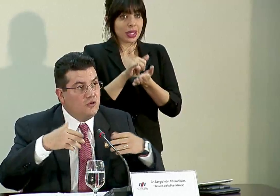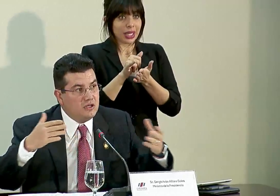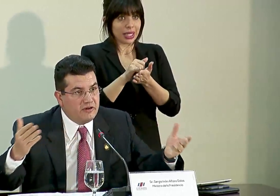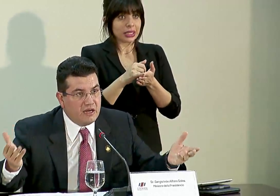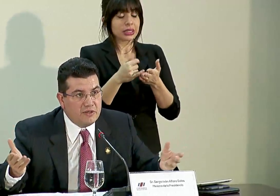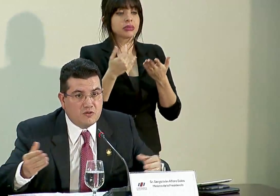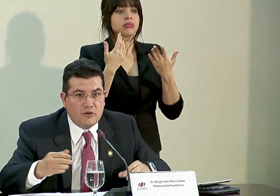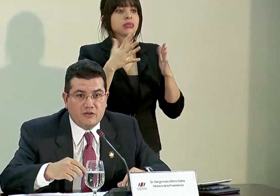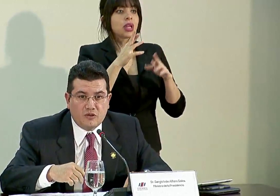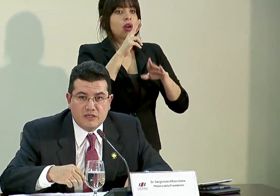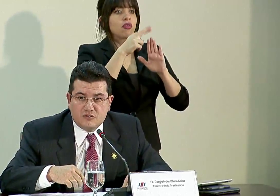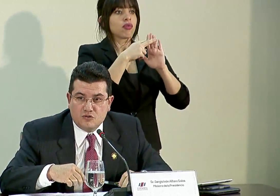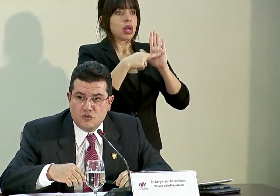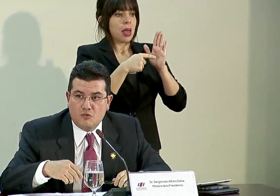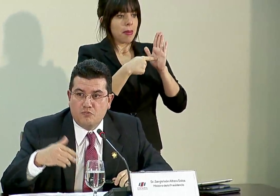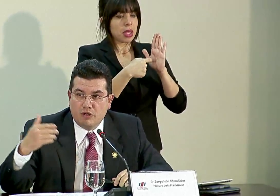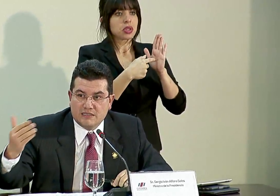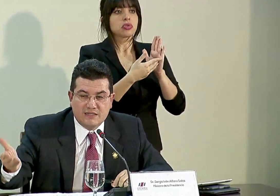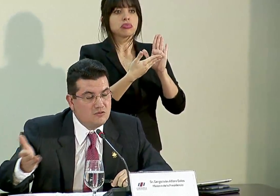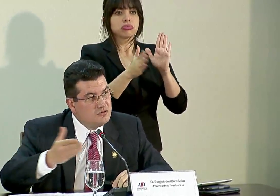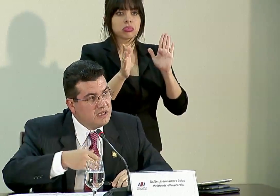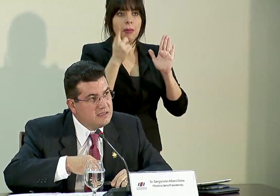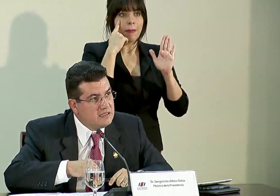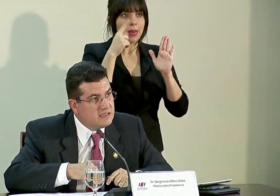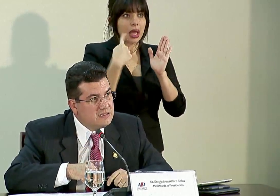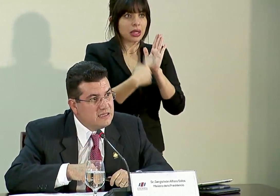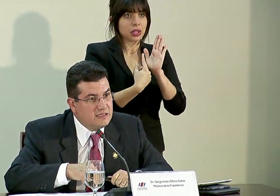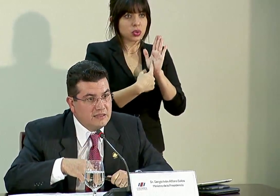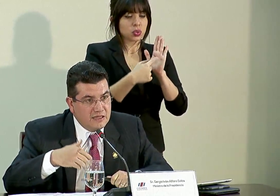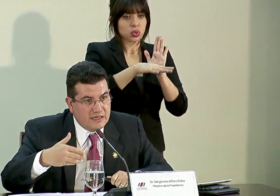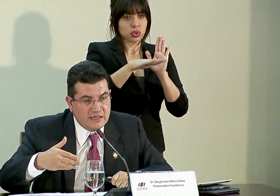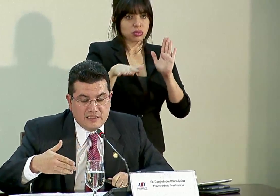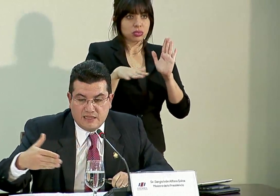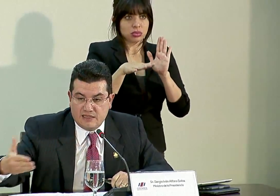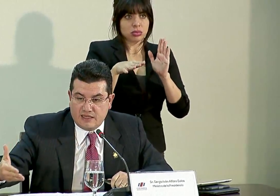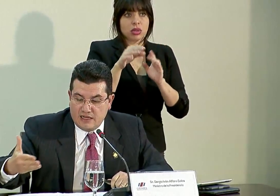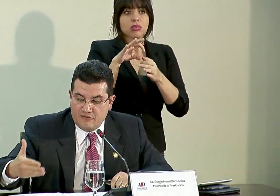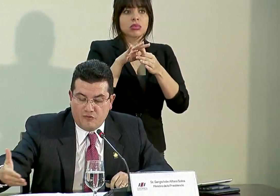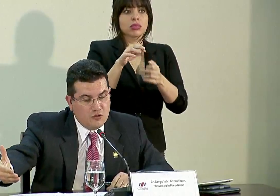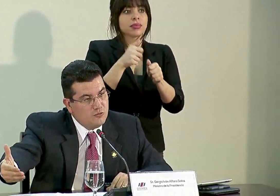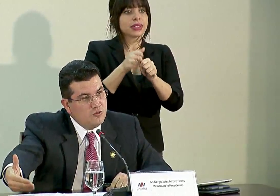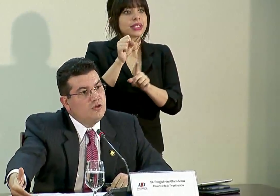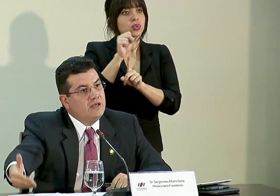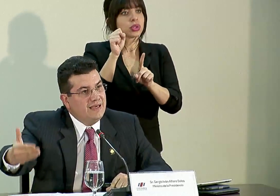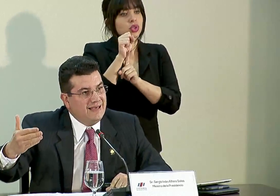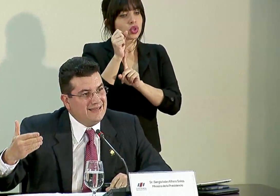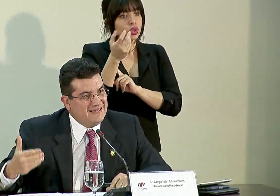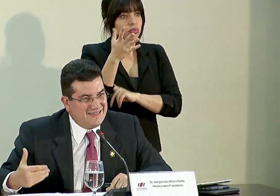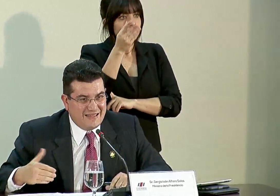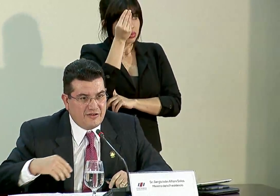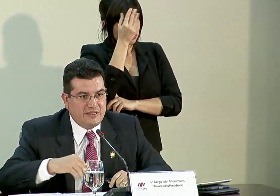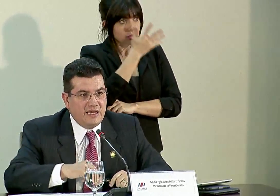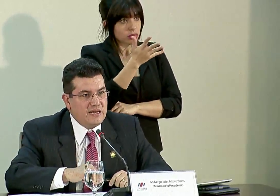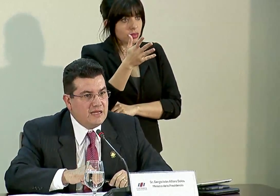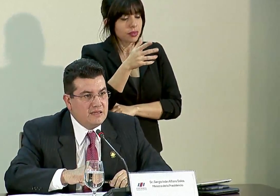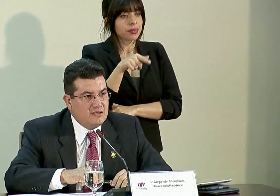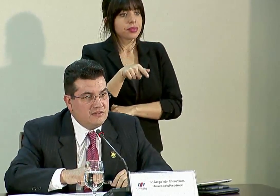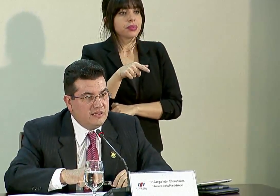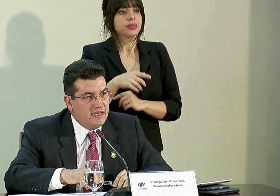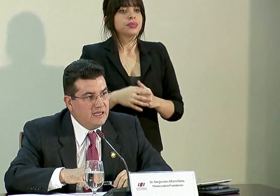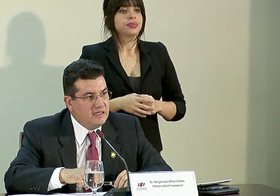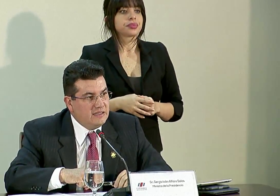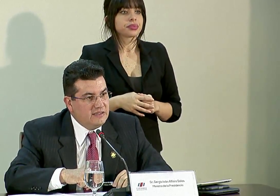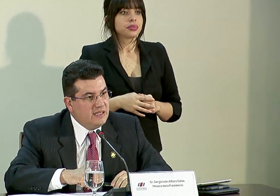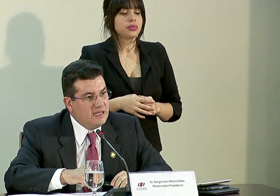quedó el reglamento abierto a la discusión por las circunstancias que le informo se retira